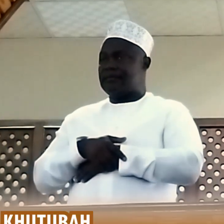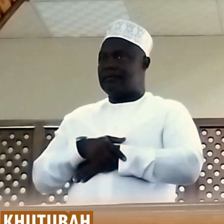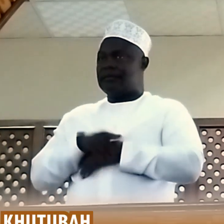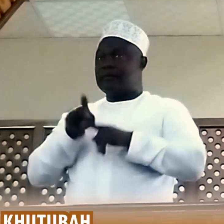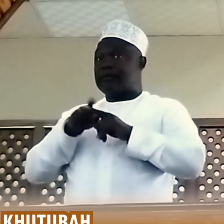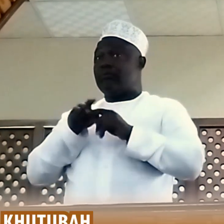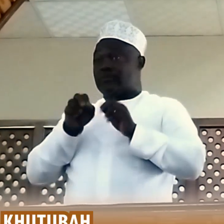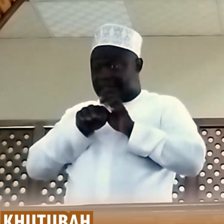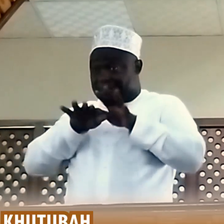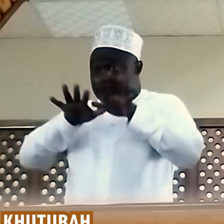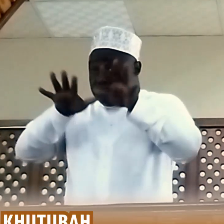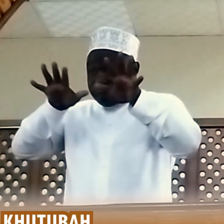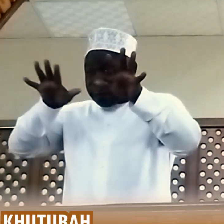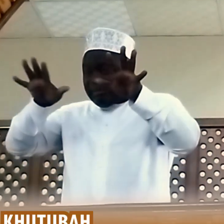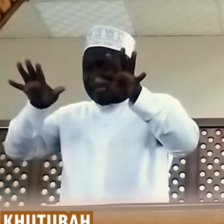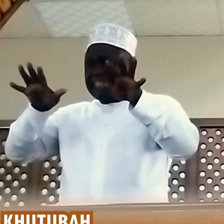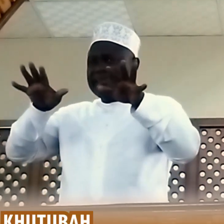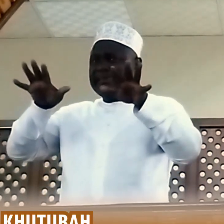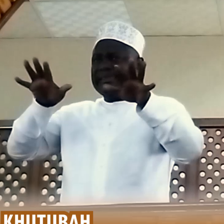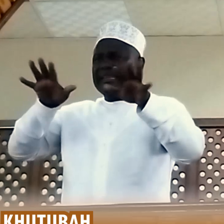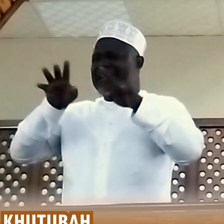تزوير